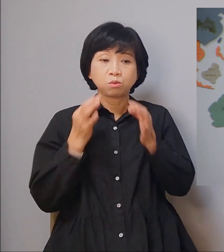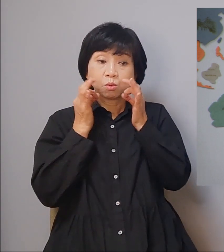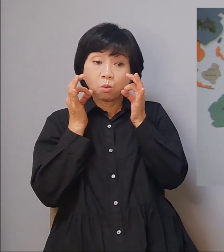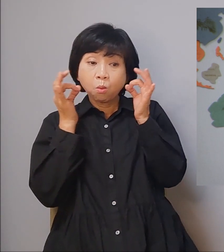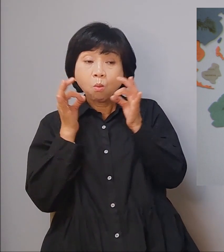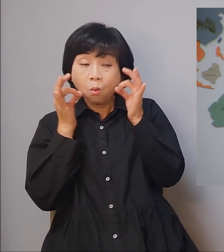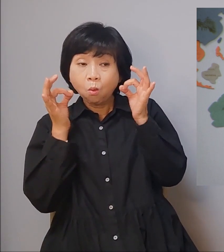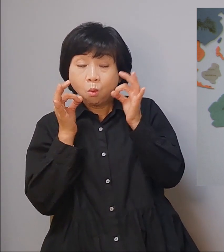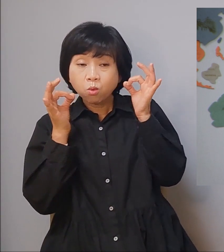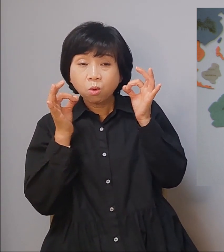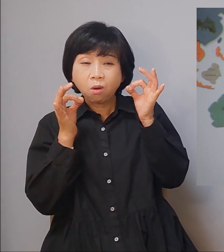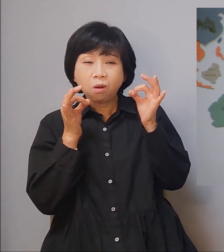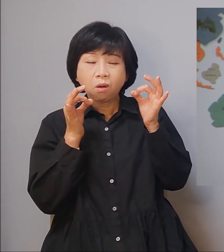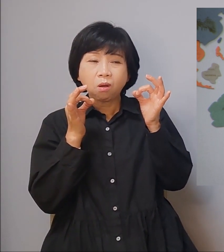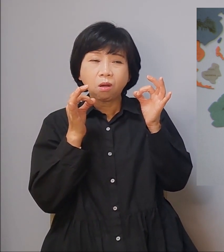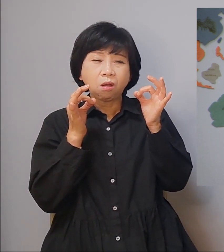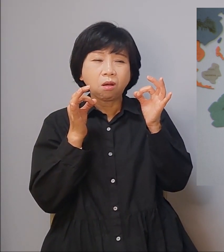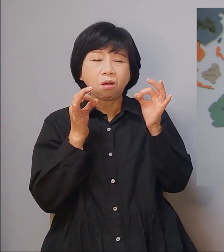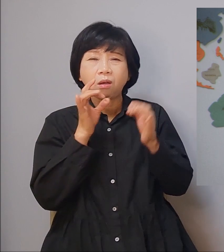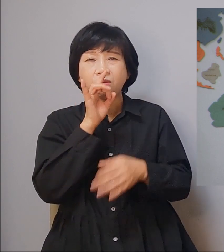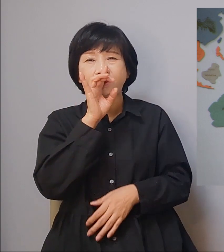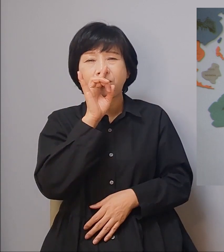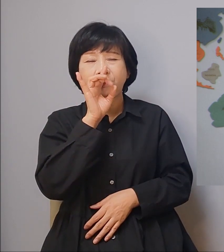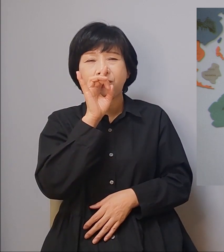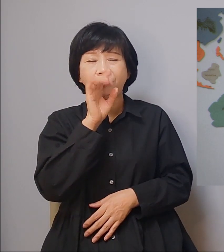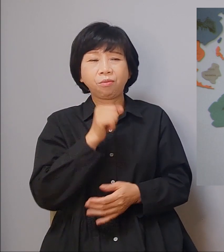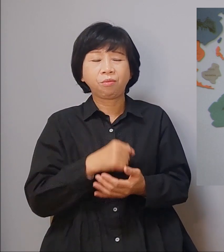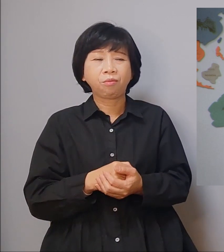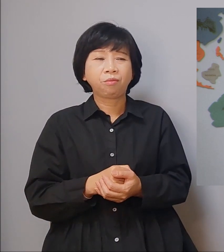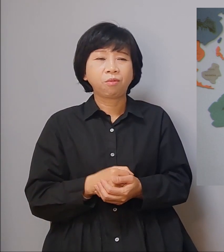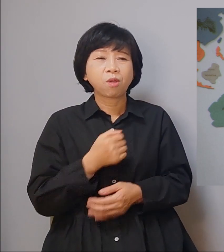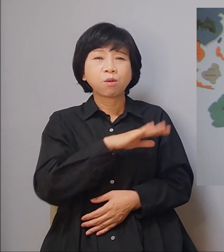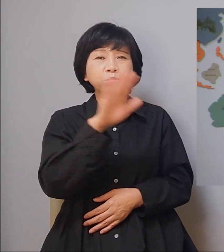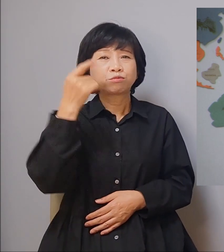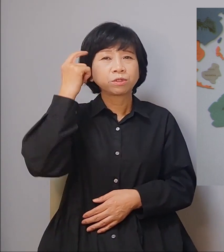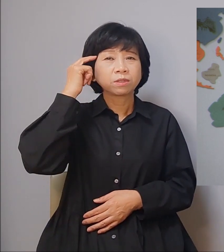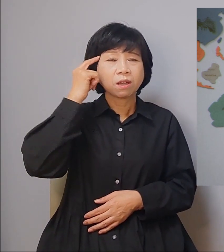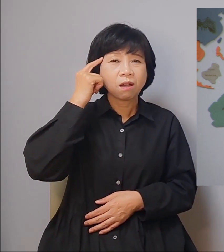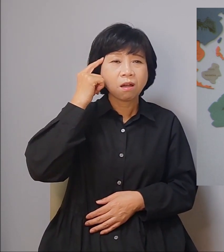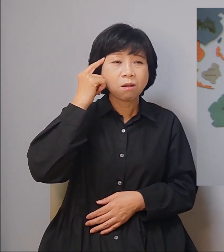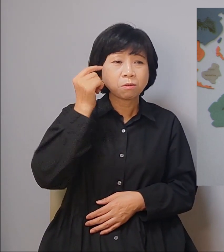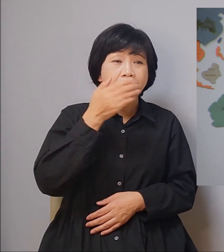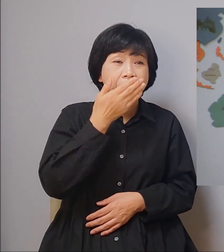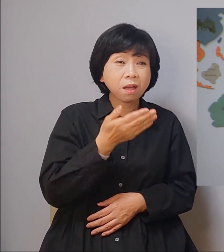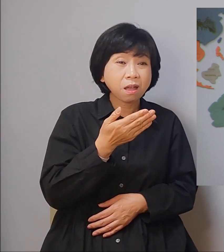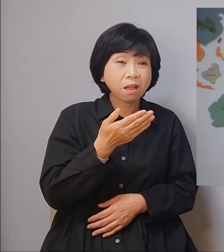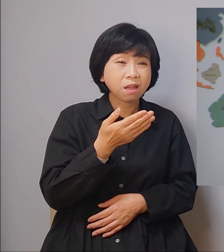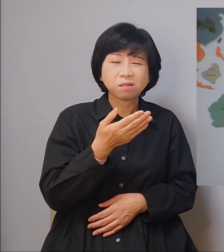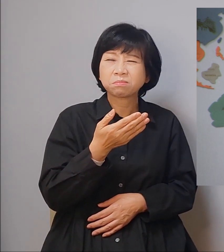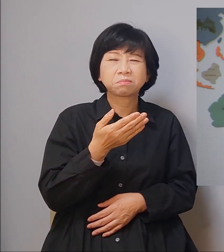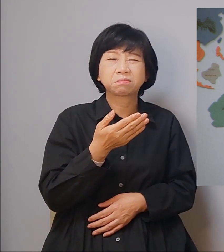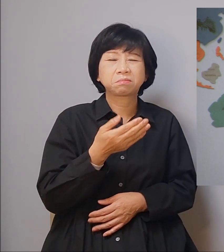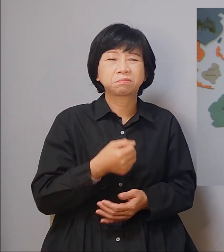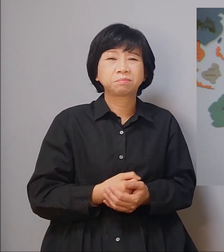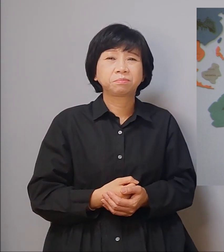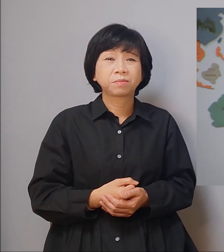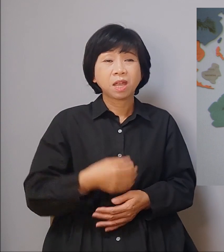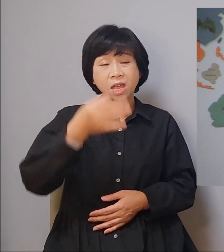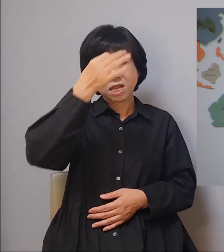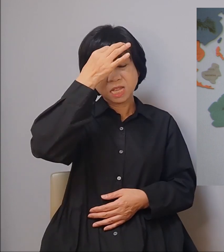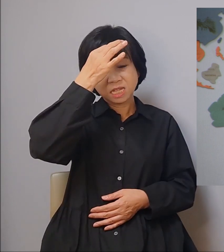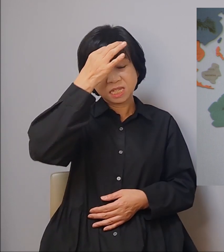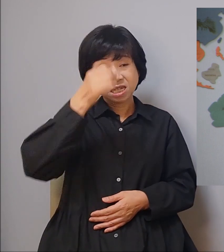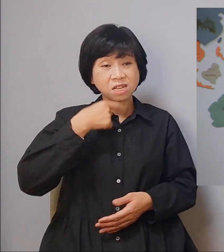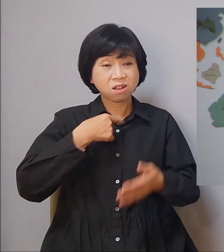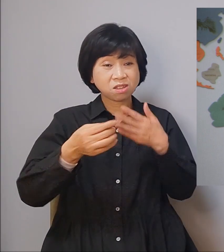게 아닌 줄 믿습니다. 우리의 머리로 되는 게 아닌 줄 믿습니다. 우리의 실력으로 경험으로